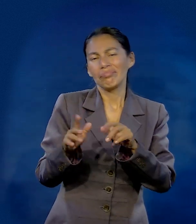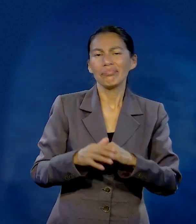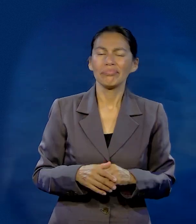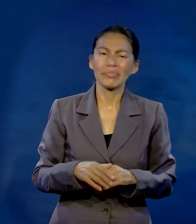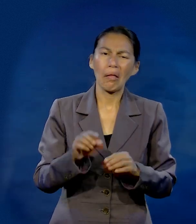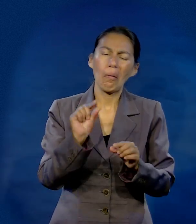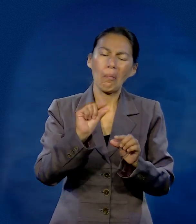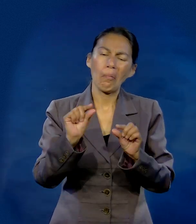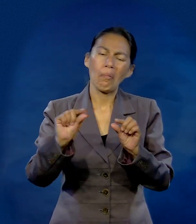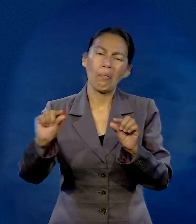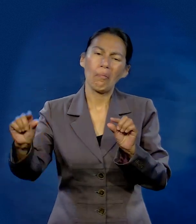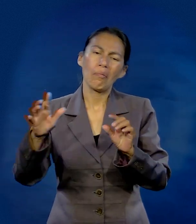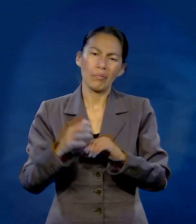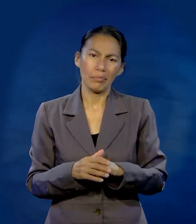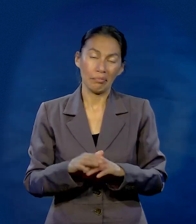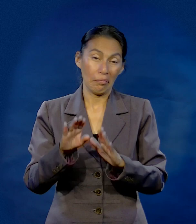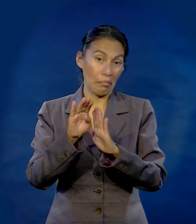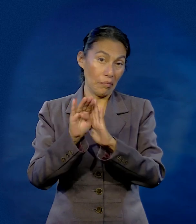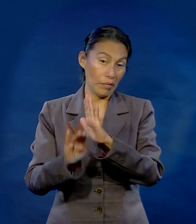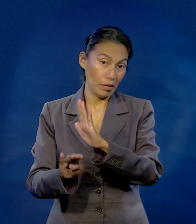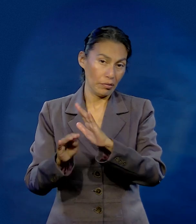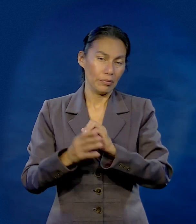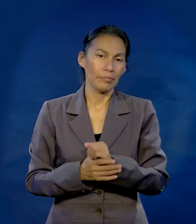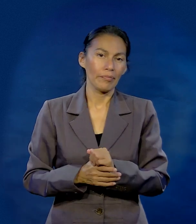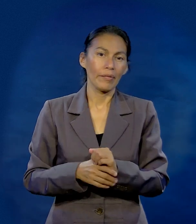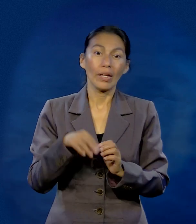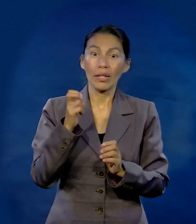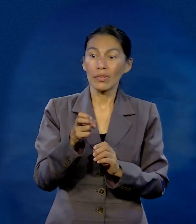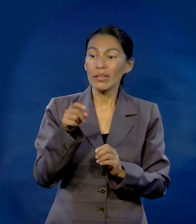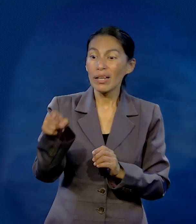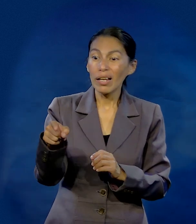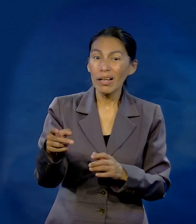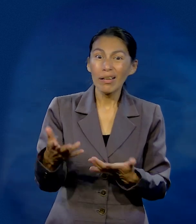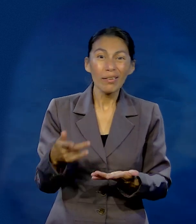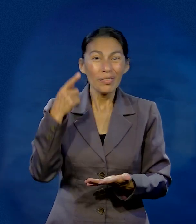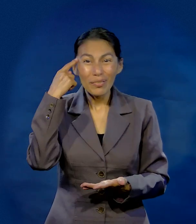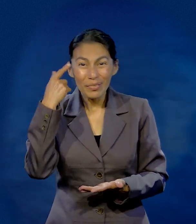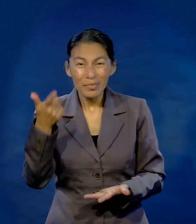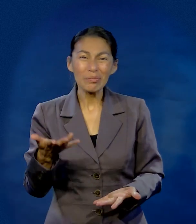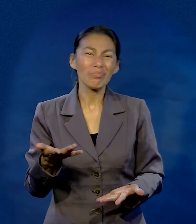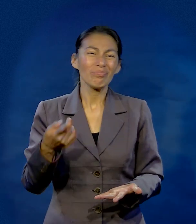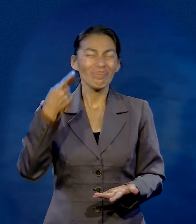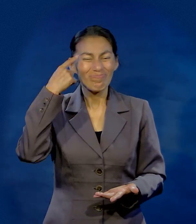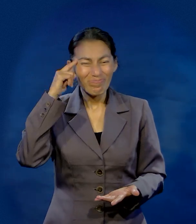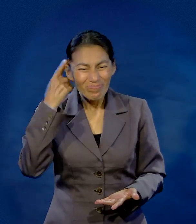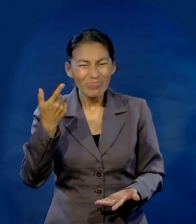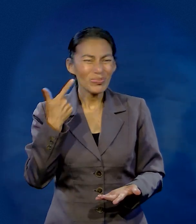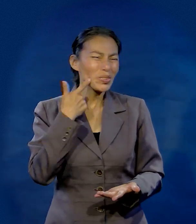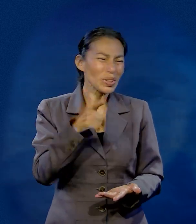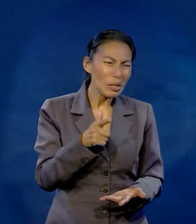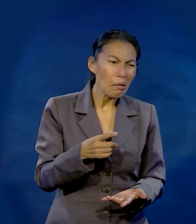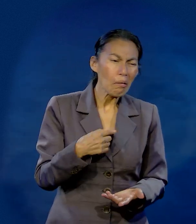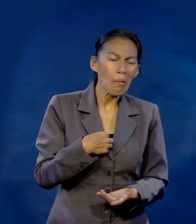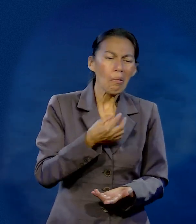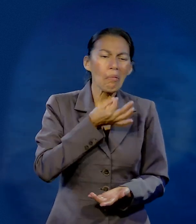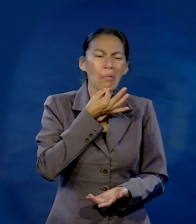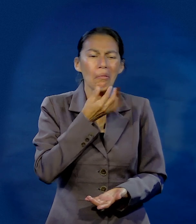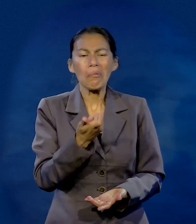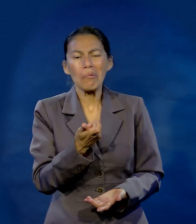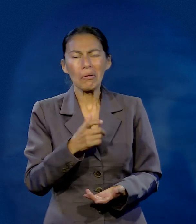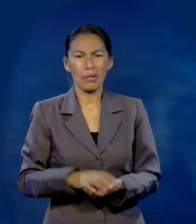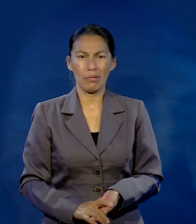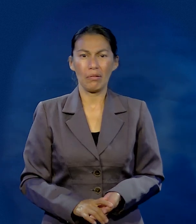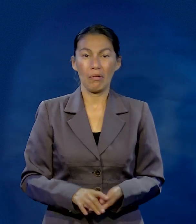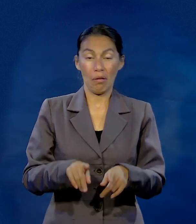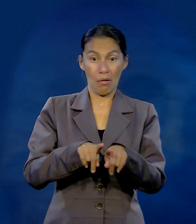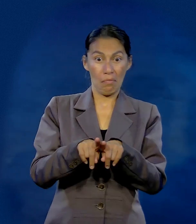el doble de los demás y a los otros pues lo que quedaba y este hombre es uno de los que